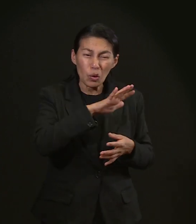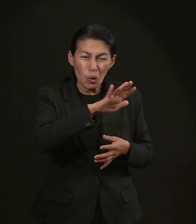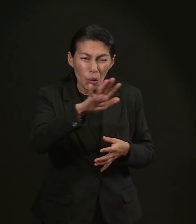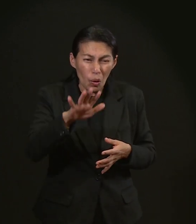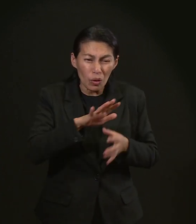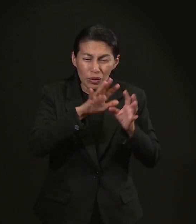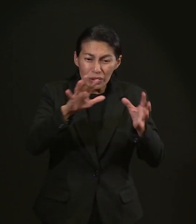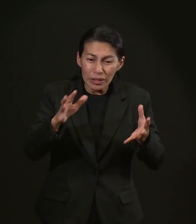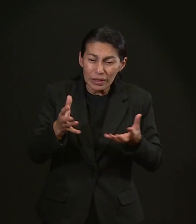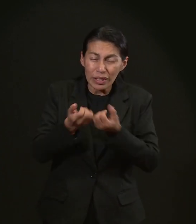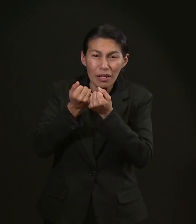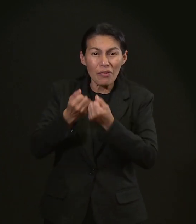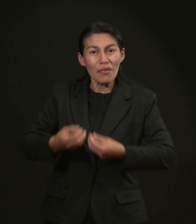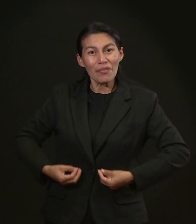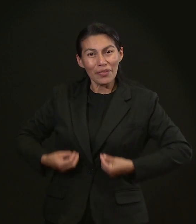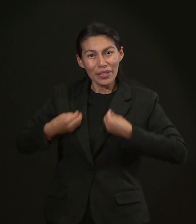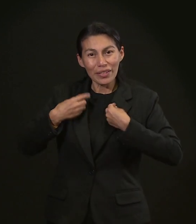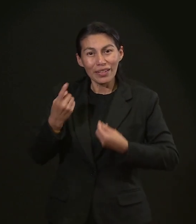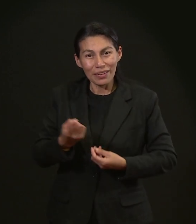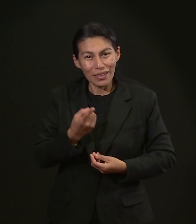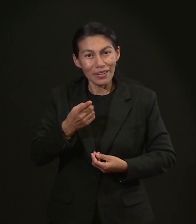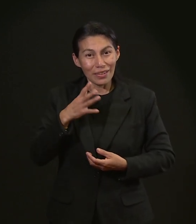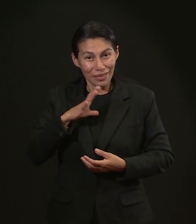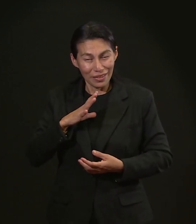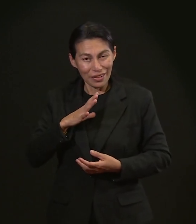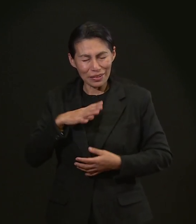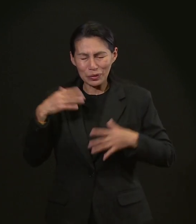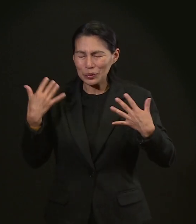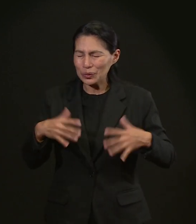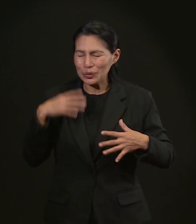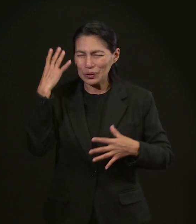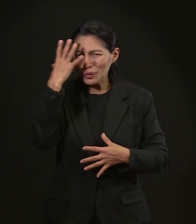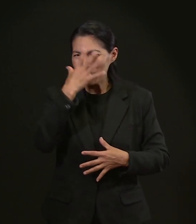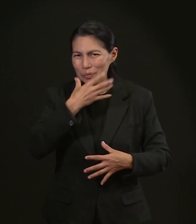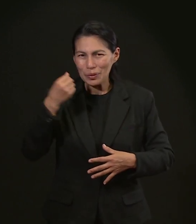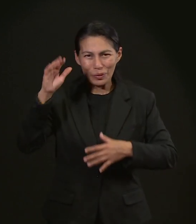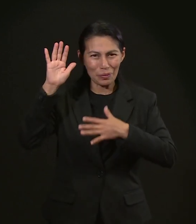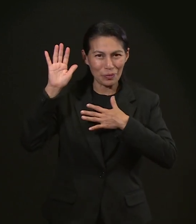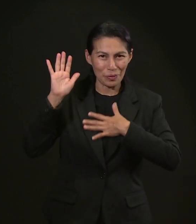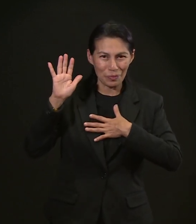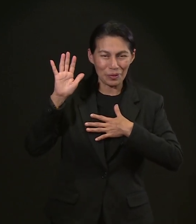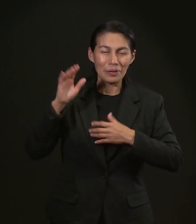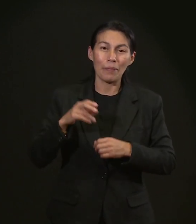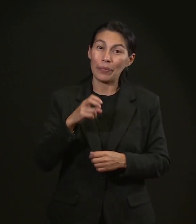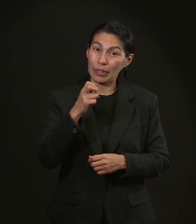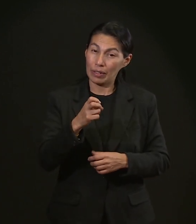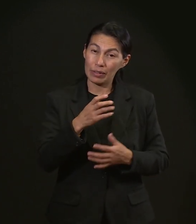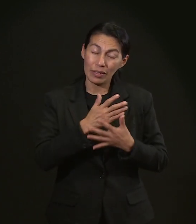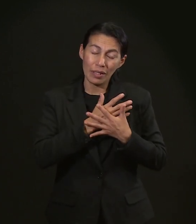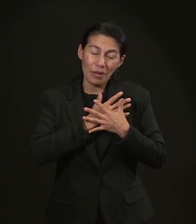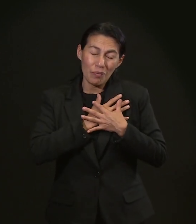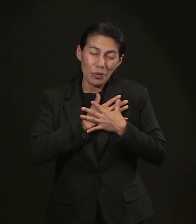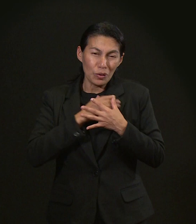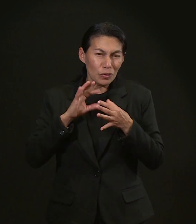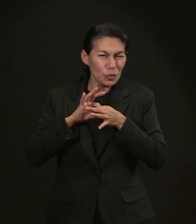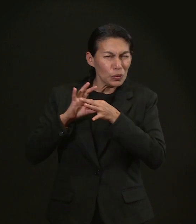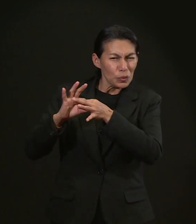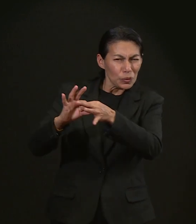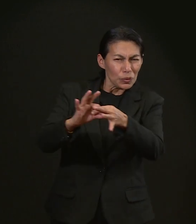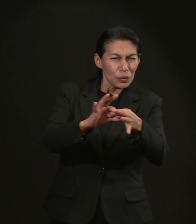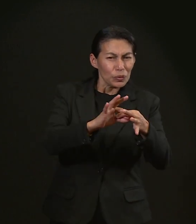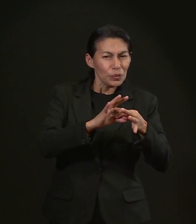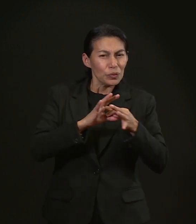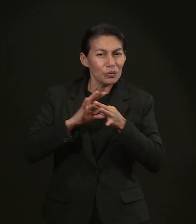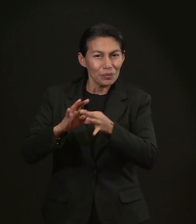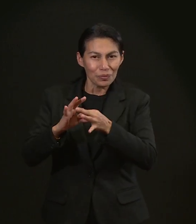promesa precisamente ese amor es el que nos mantiene firmes unidos